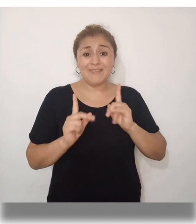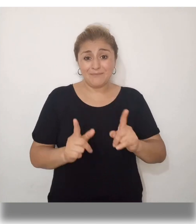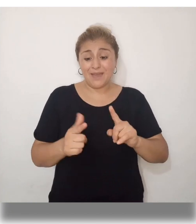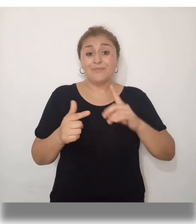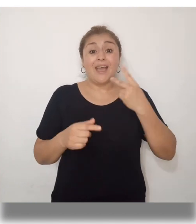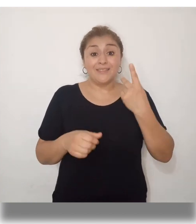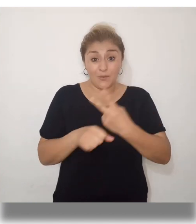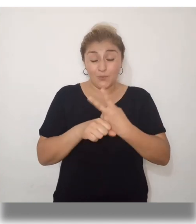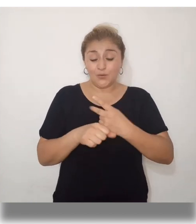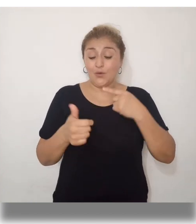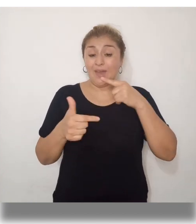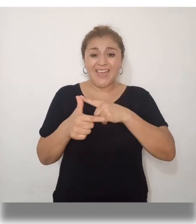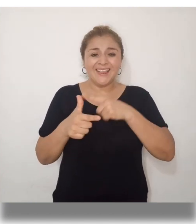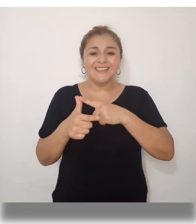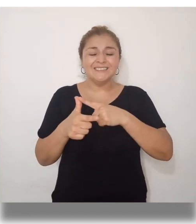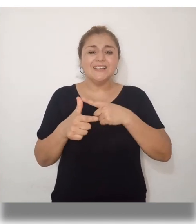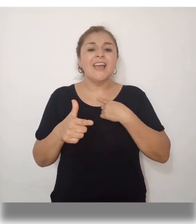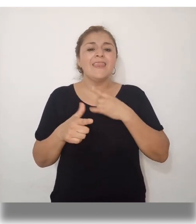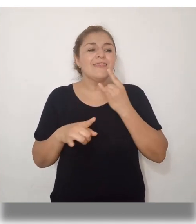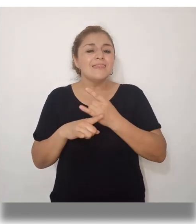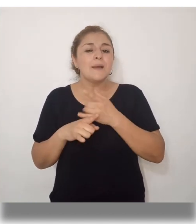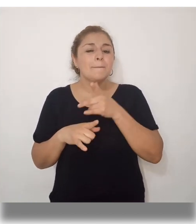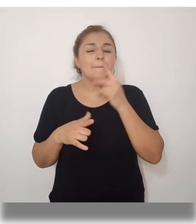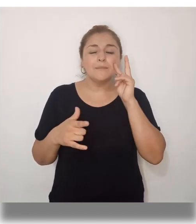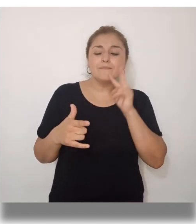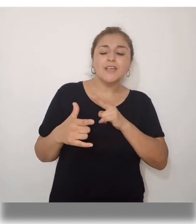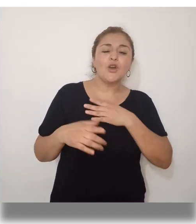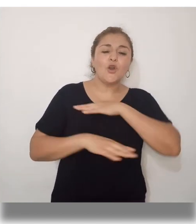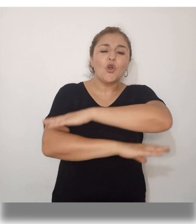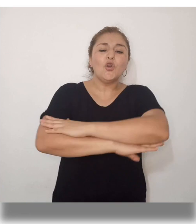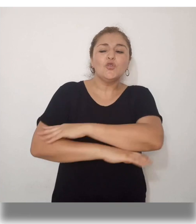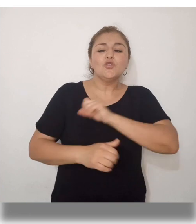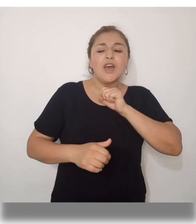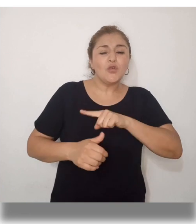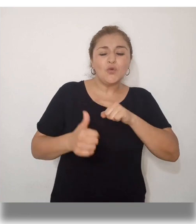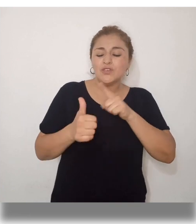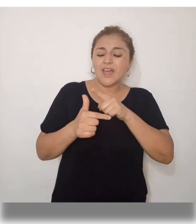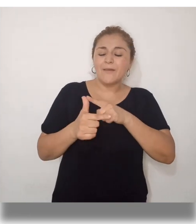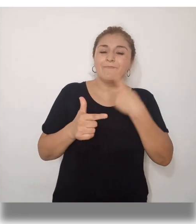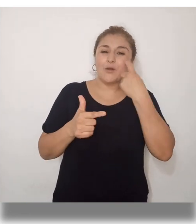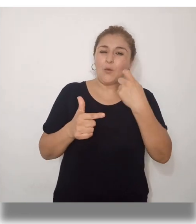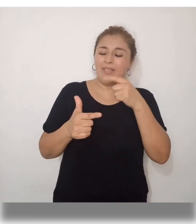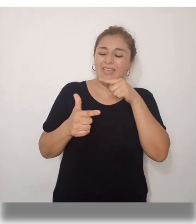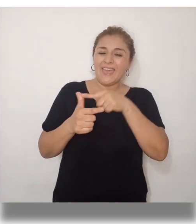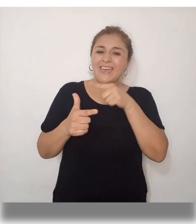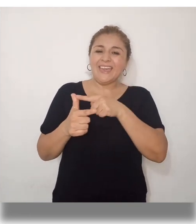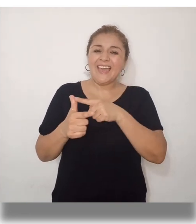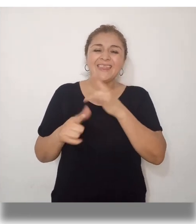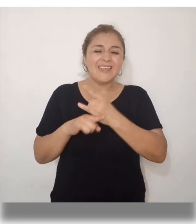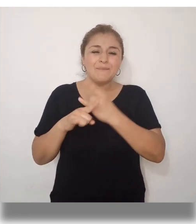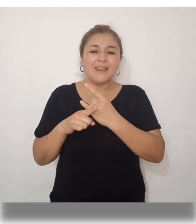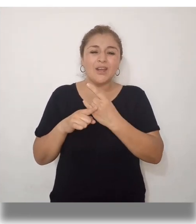su hermano Él dijo a su padre yo te sirvo y obedezco y a continuación dijo